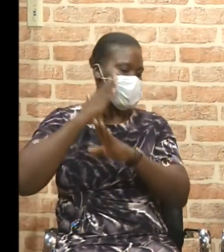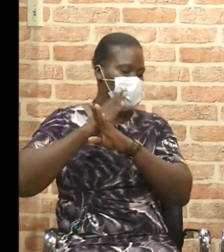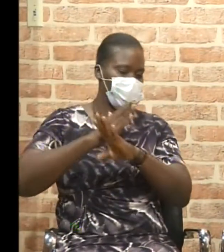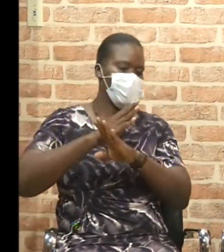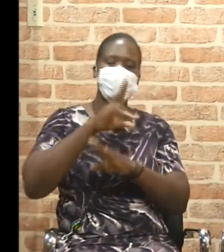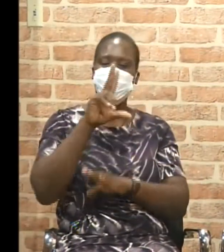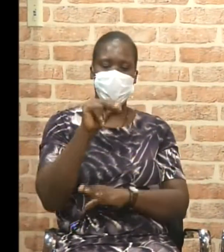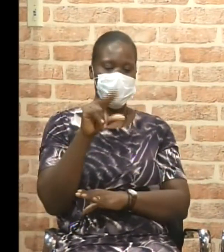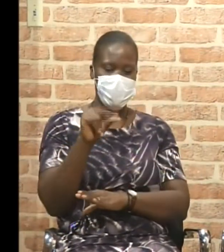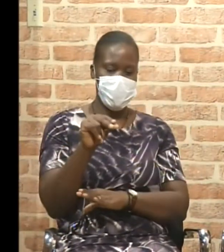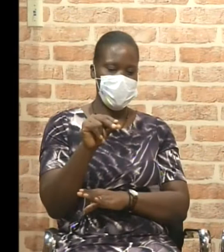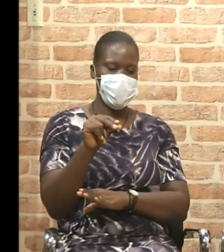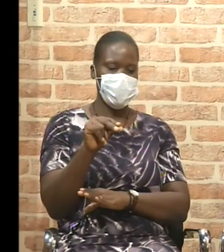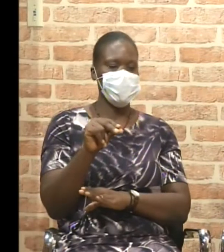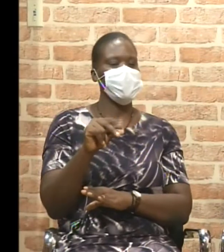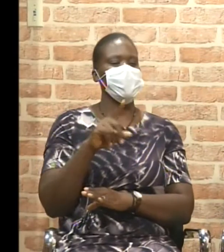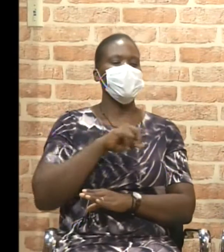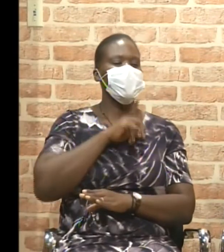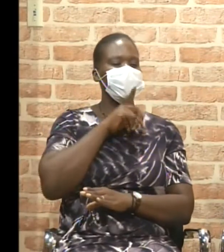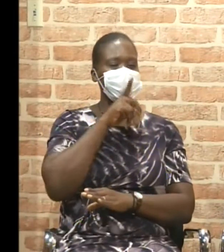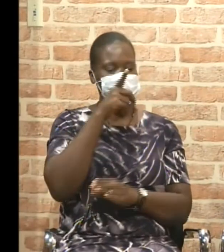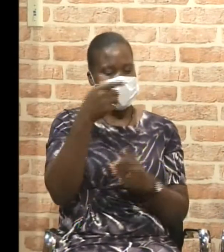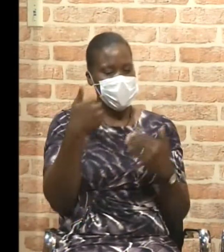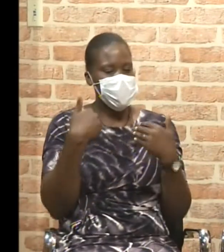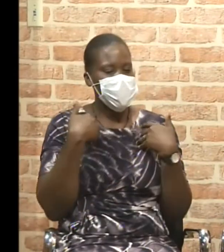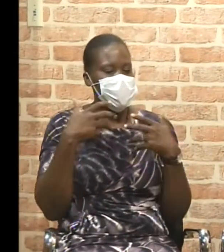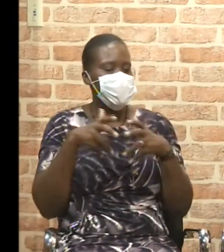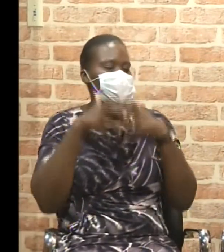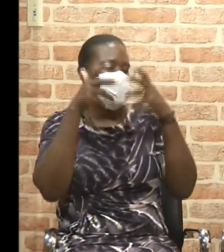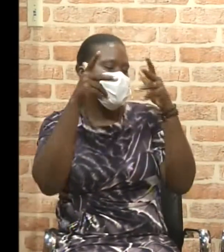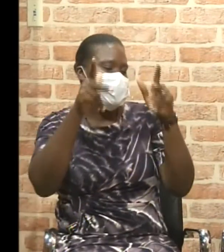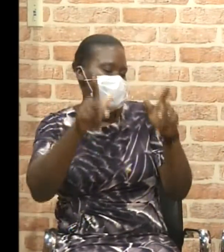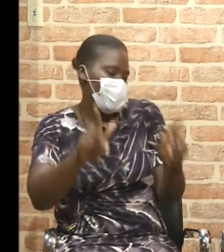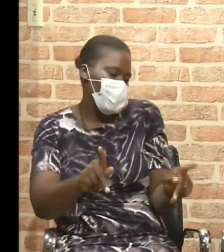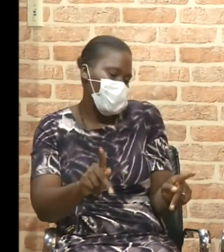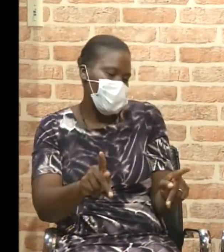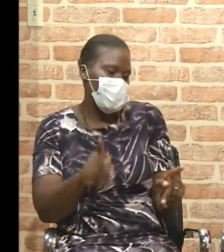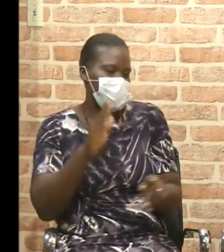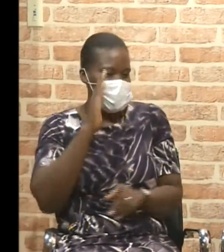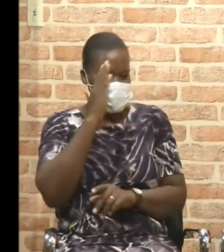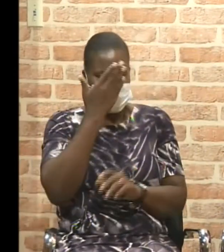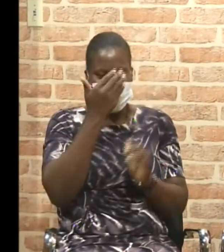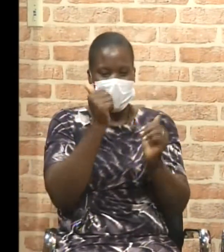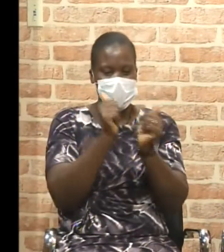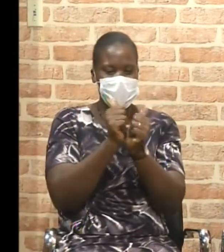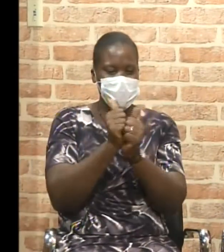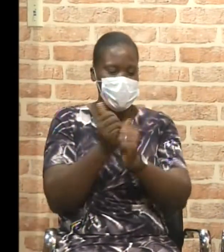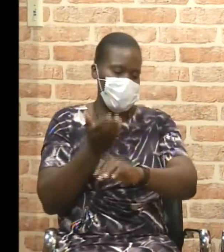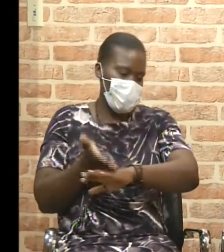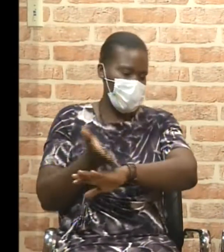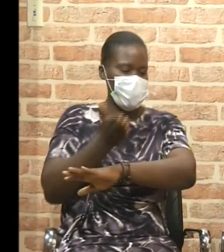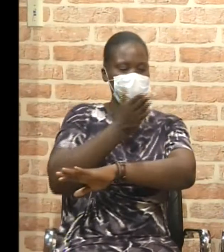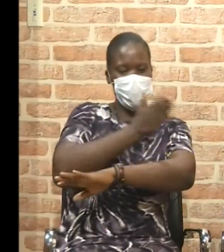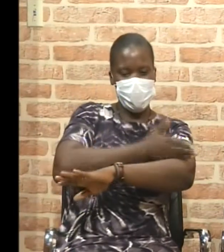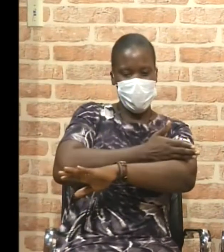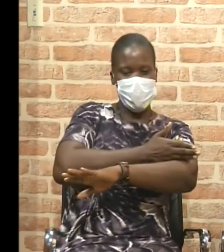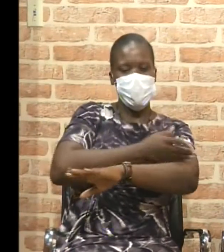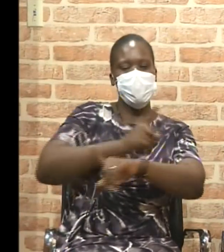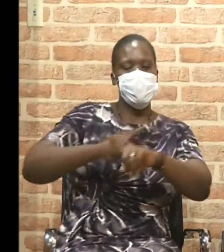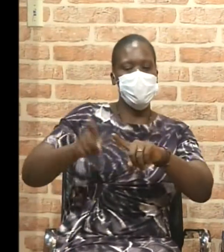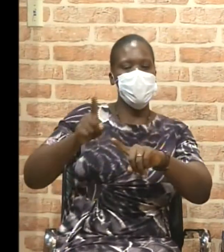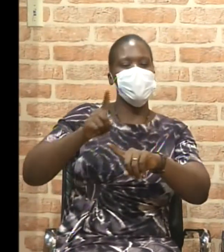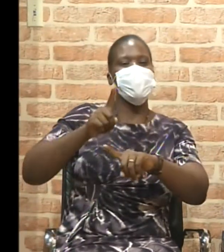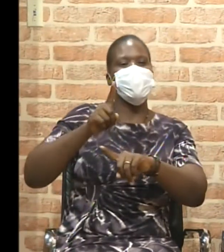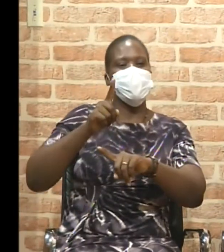S'il est vrai que il y a un pile monde nous t'est semblé avec yo peut-être avant 3 mois, mais il y a un pile monde qui estime toujours dire nous pas semblé avec